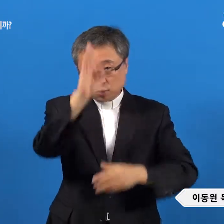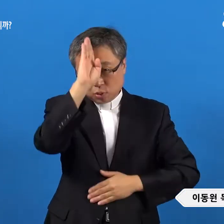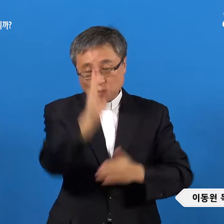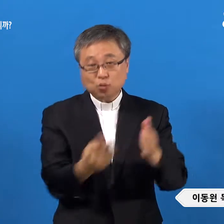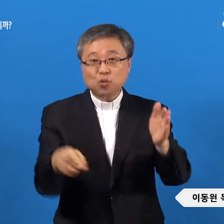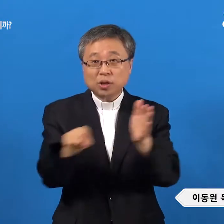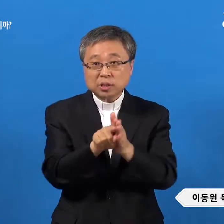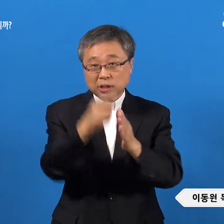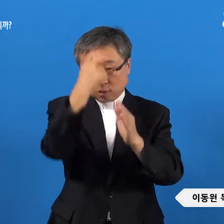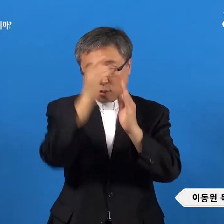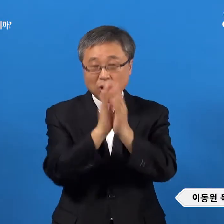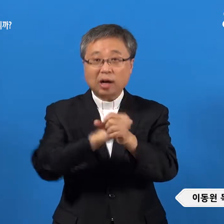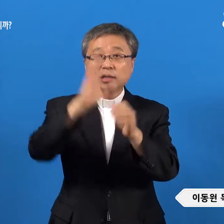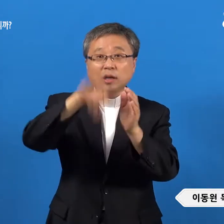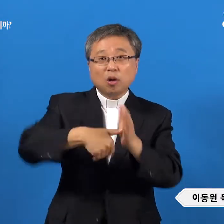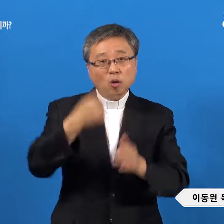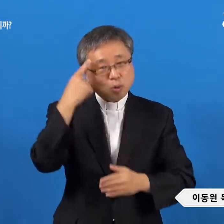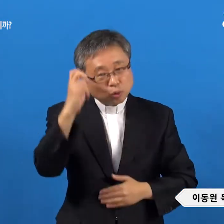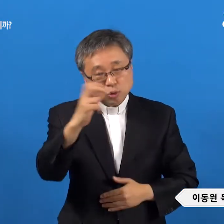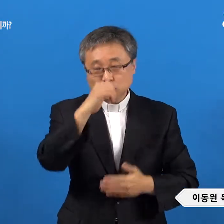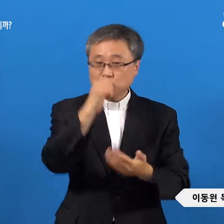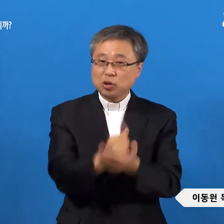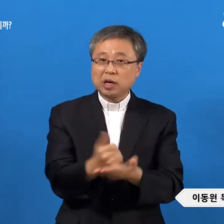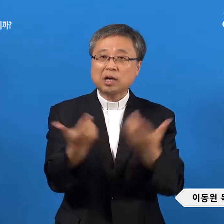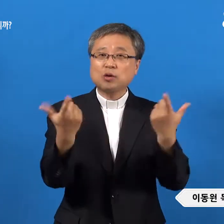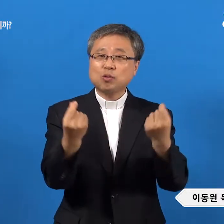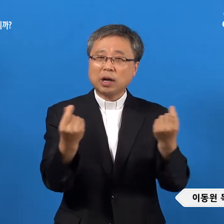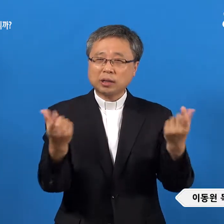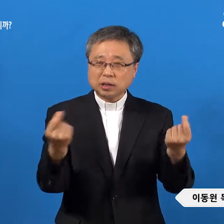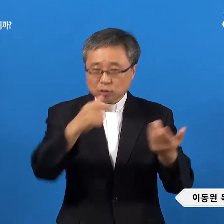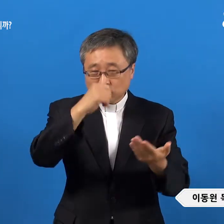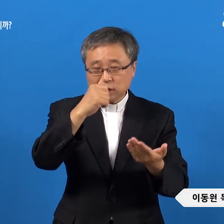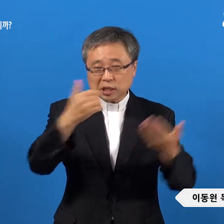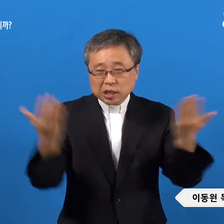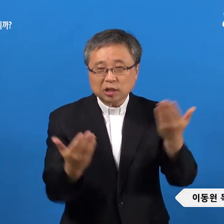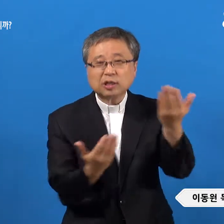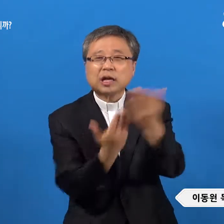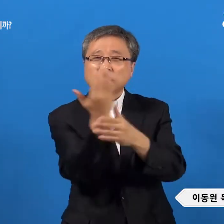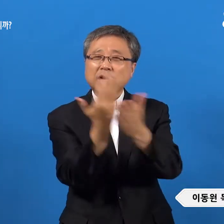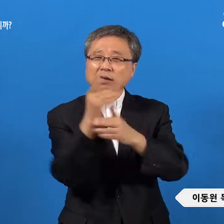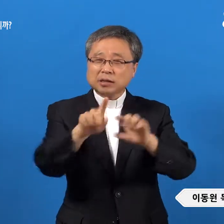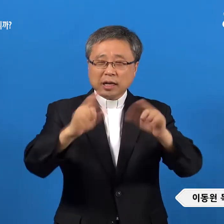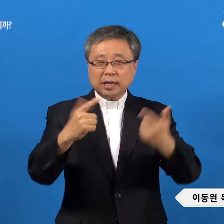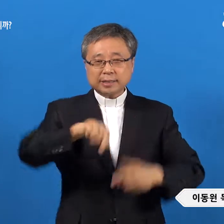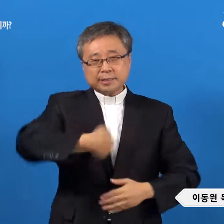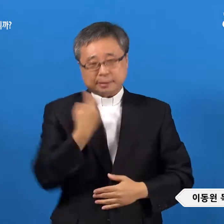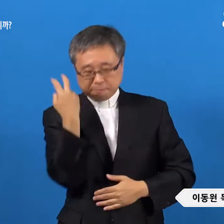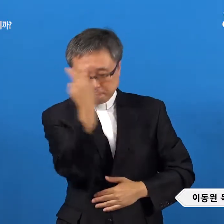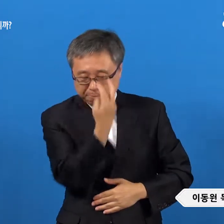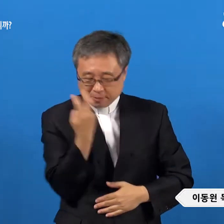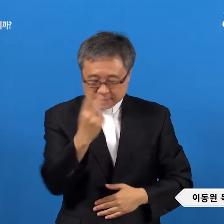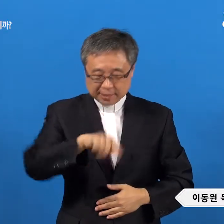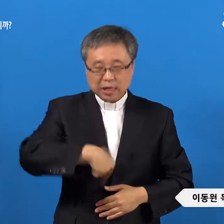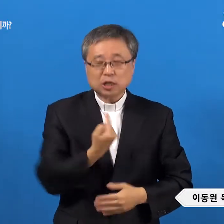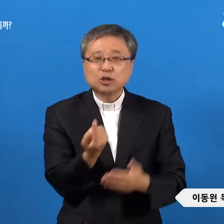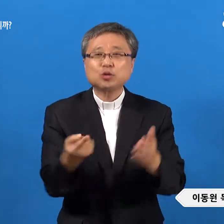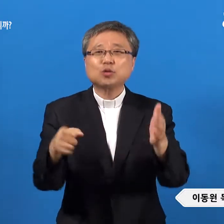때는 혹시 죄가 나에게 이런 것을 초래한 것은 아닌지 자기 성찰이 자기 자신을 위해서는